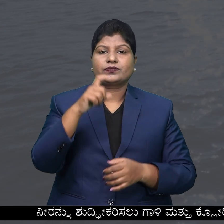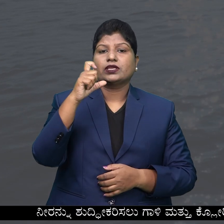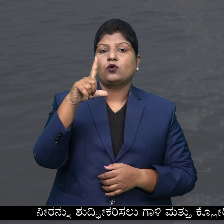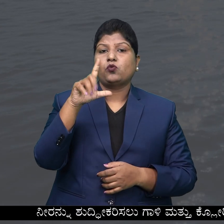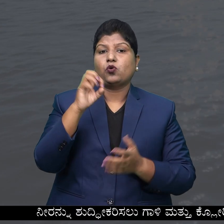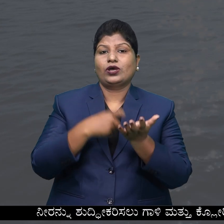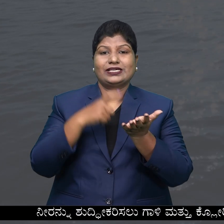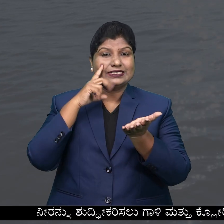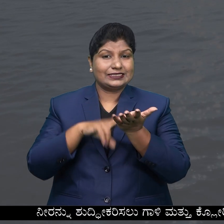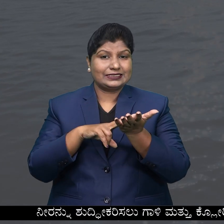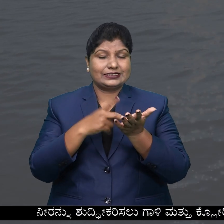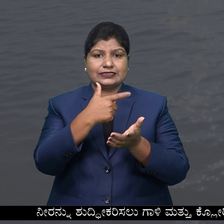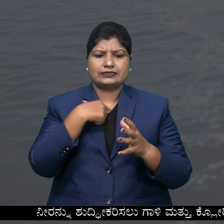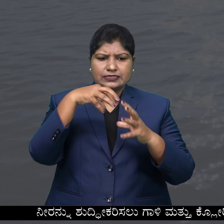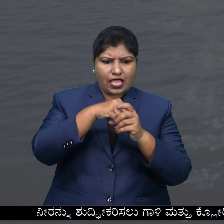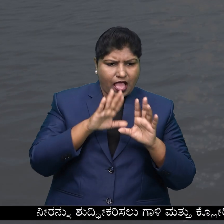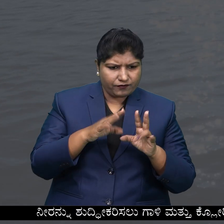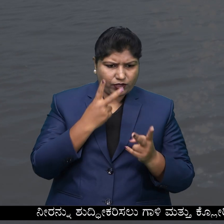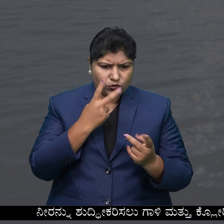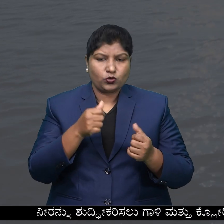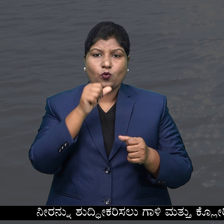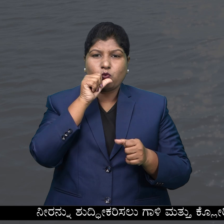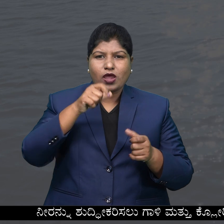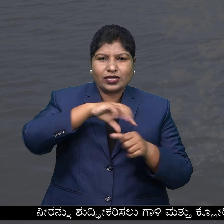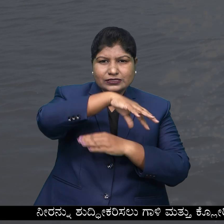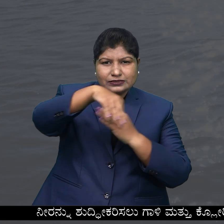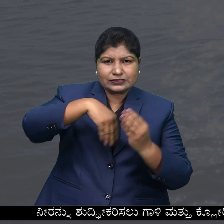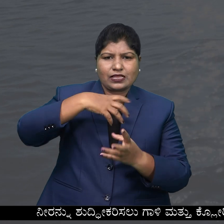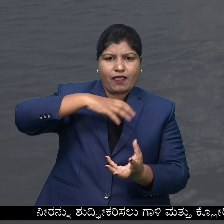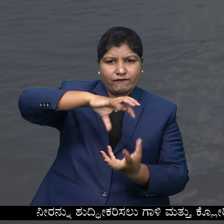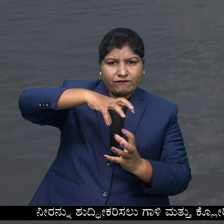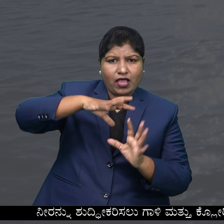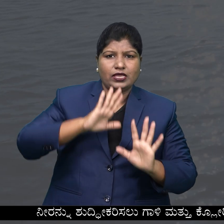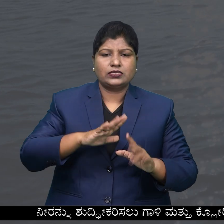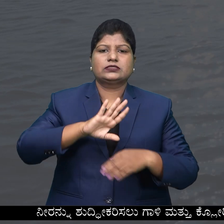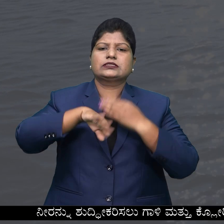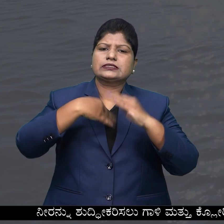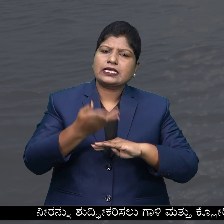ನೀರನ್ನ ಶುದ್ಧೀಕರಿಸಲು ಗಾಳಿ ಮತ್ತು ಕ್ಲೋರಿನೇಟ್ ಮಾಡಬೇಕು ಮತ್ತು ಮರುಬಳಕೆ ಮಾಡಬಹುದು.